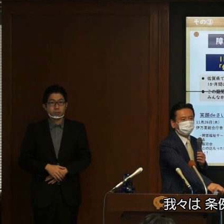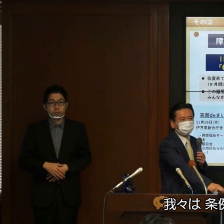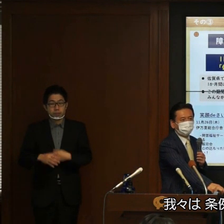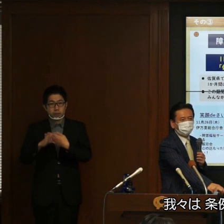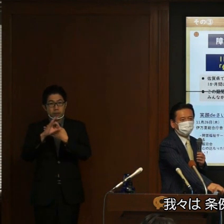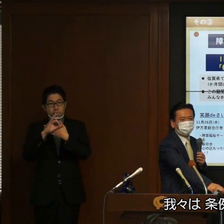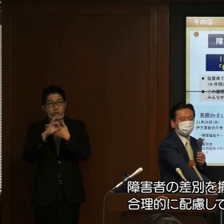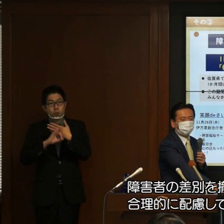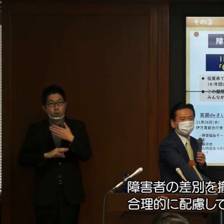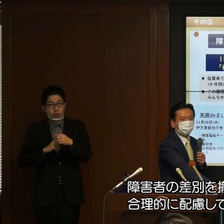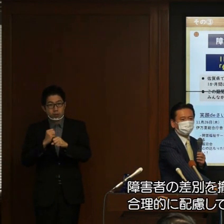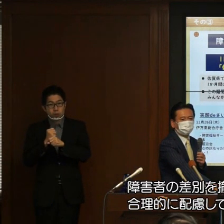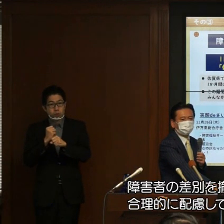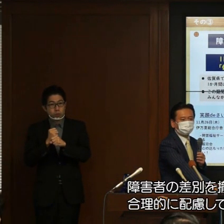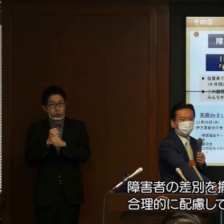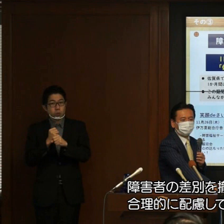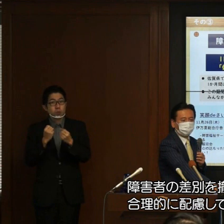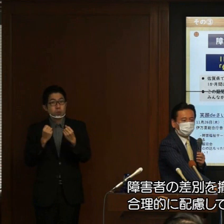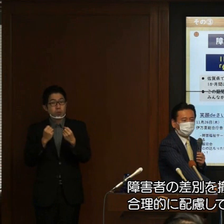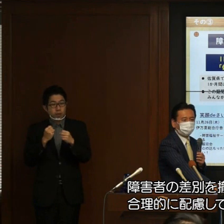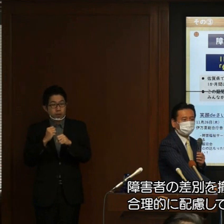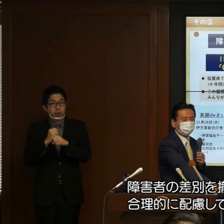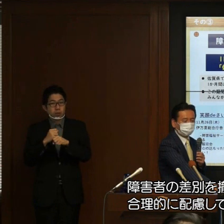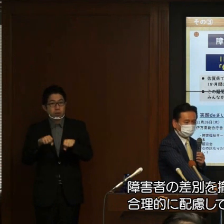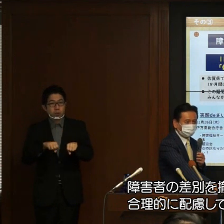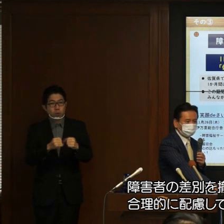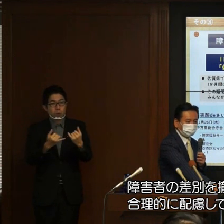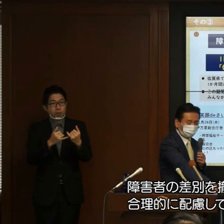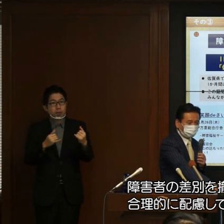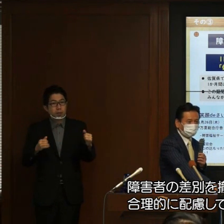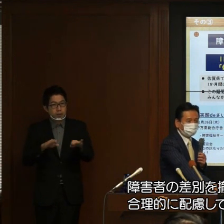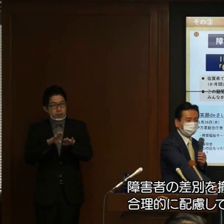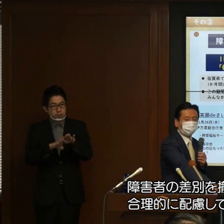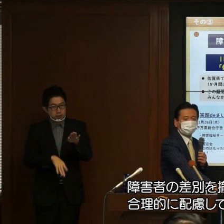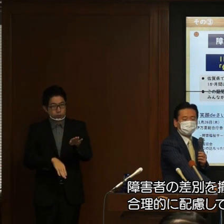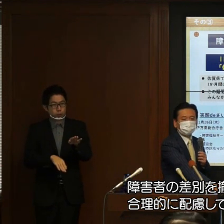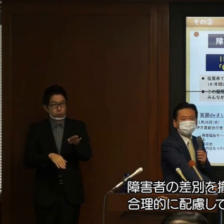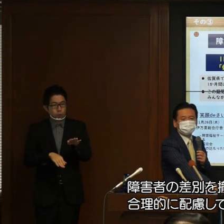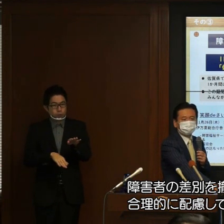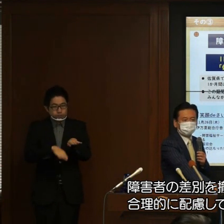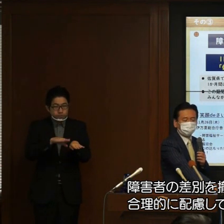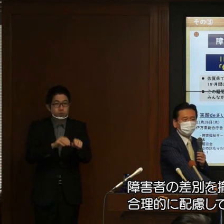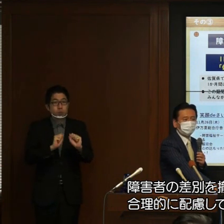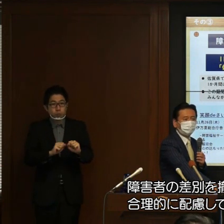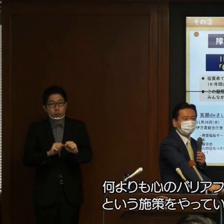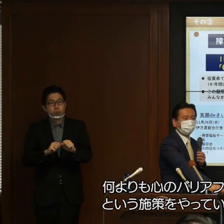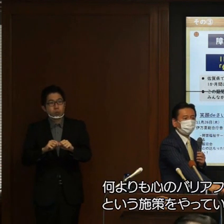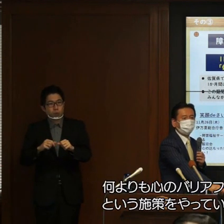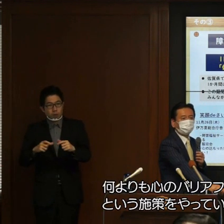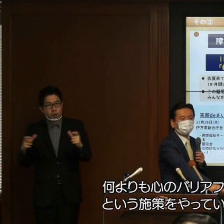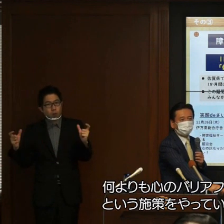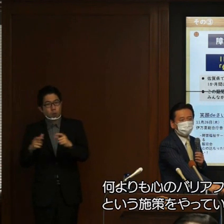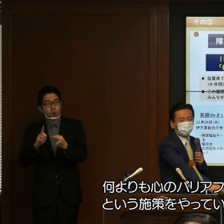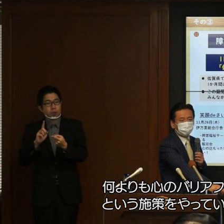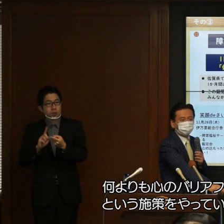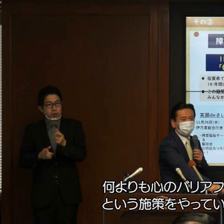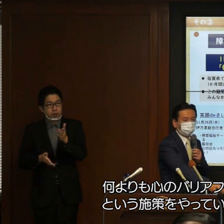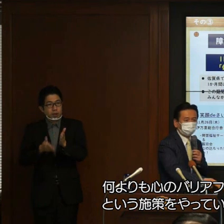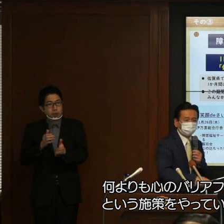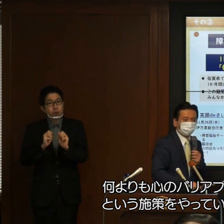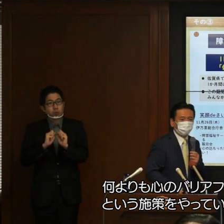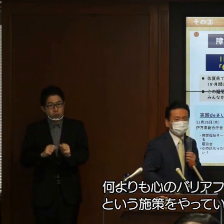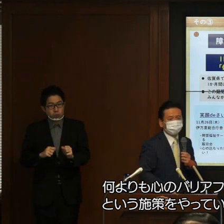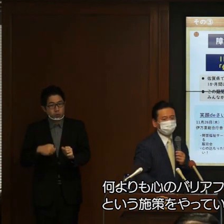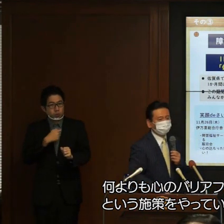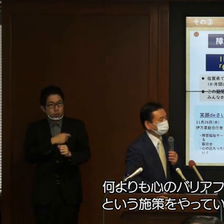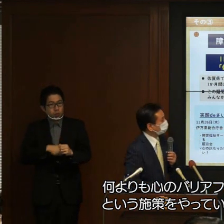条例を作ってですね、障害者 の差別を撤廃していくとか、合理的配慮していくとか、何よりも心のバリアフリー